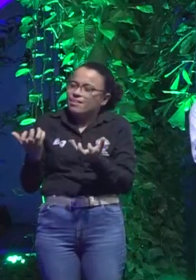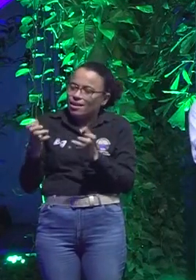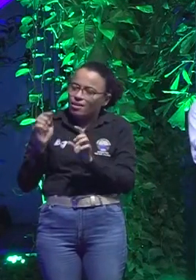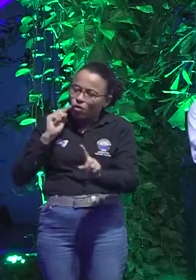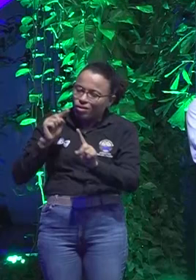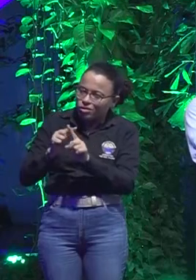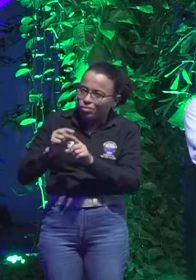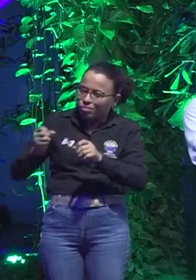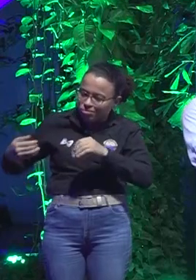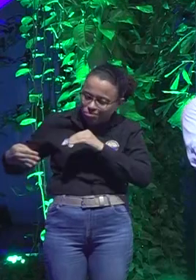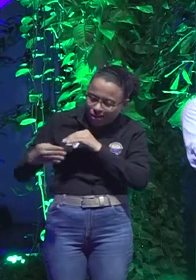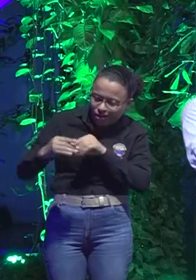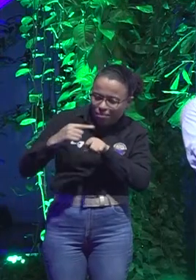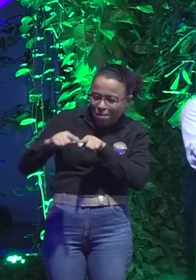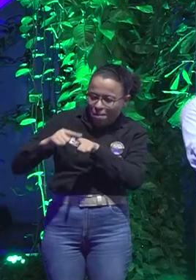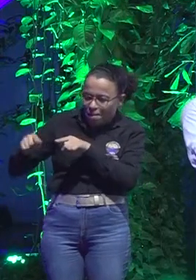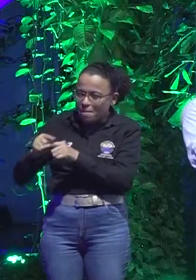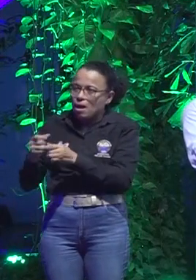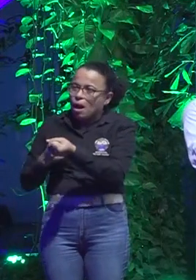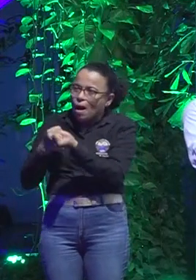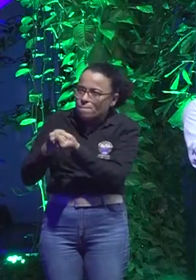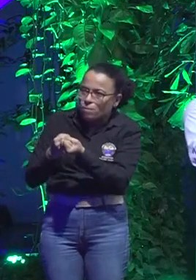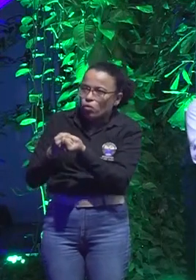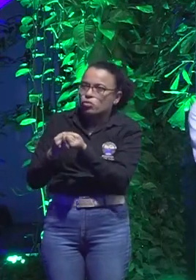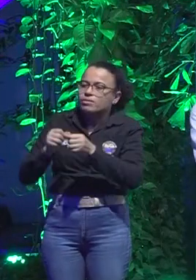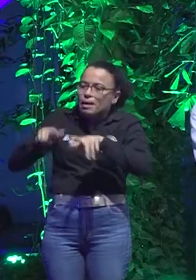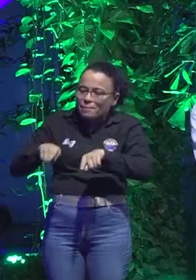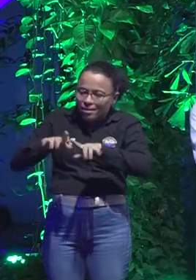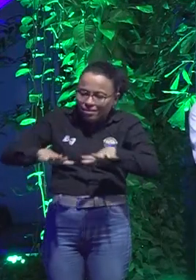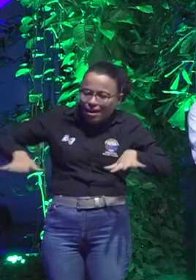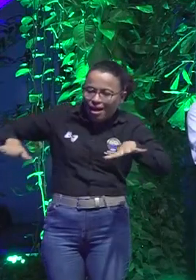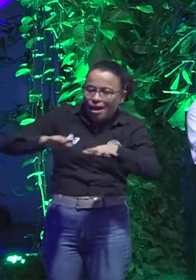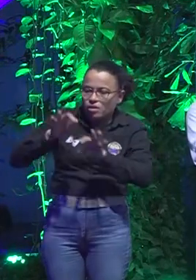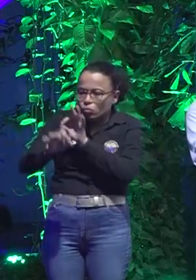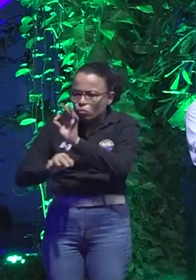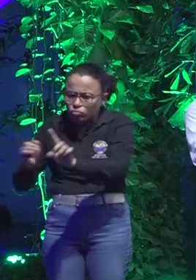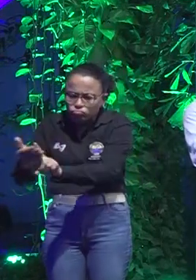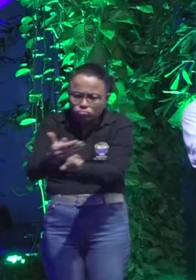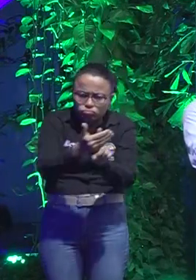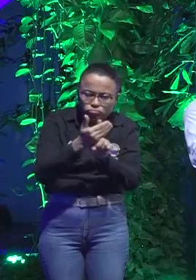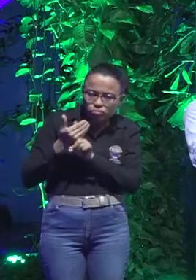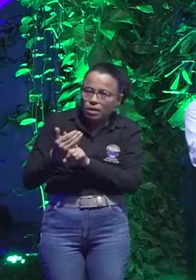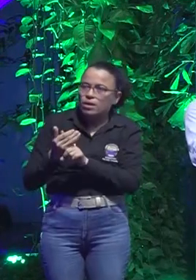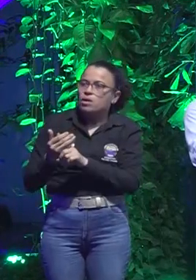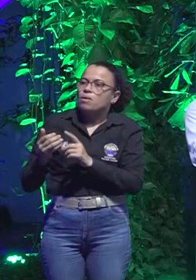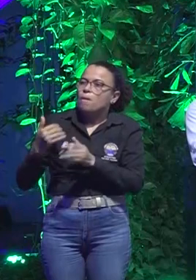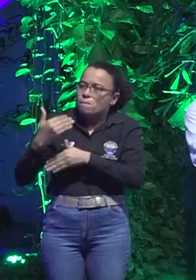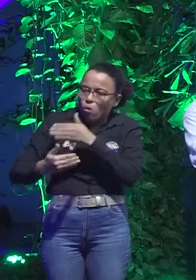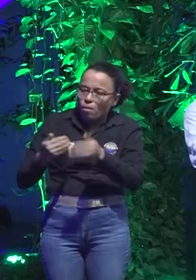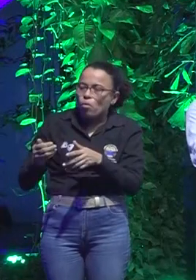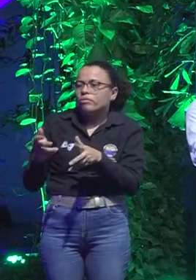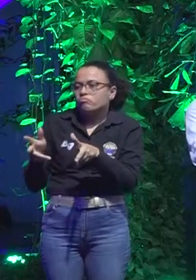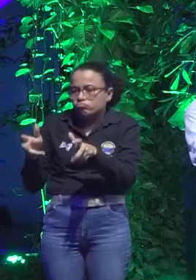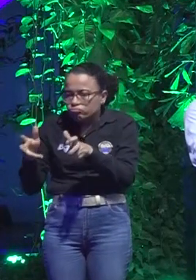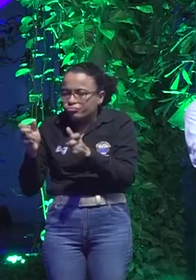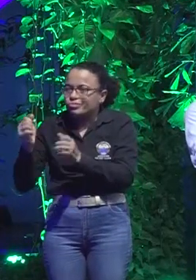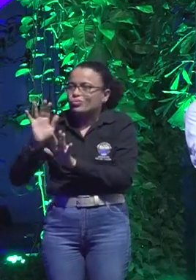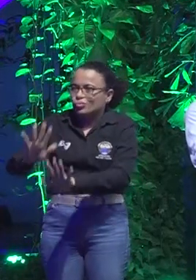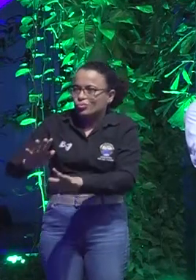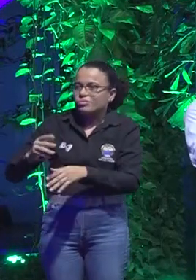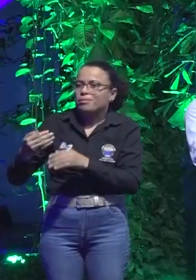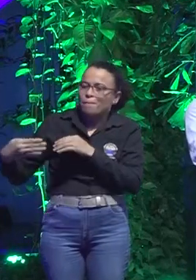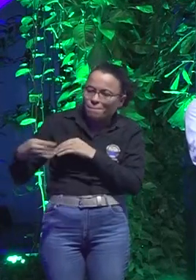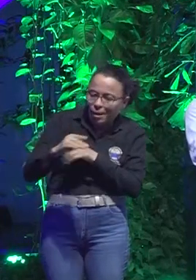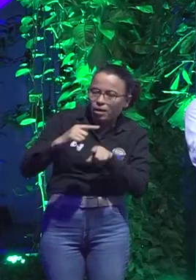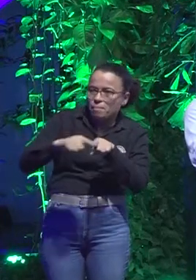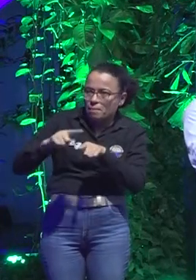a las comunidades para que además las áreas protegidas también puedan ser explotadas de manera sostenible para la pesca, para el turismo